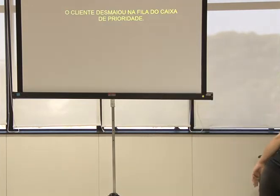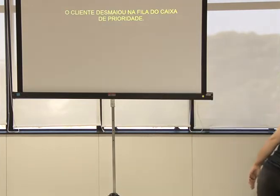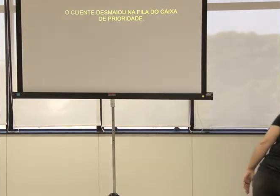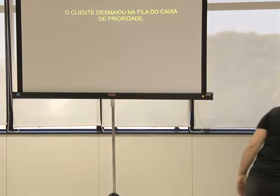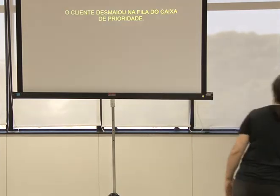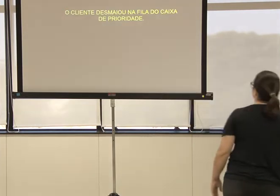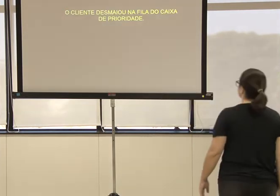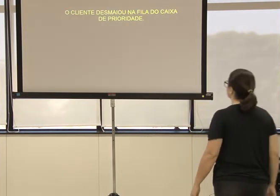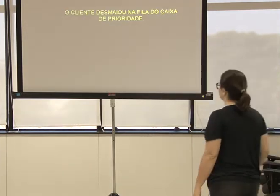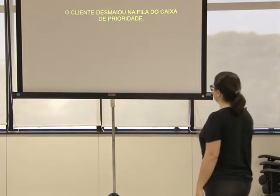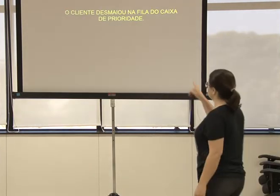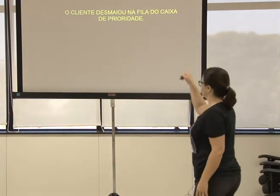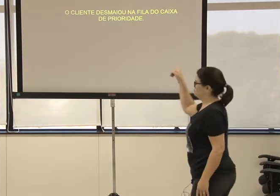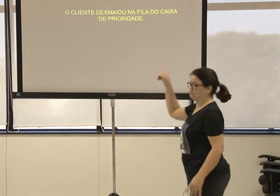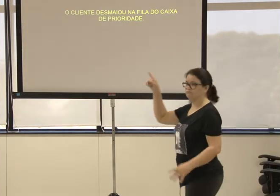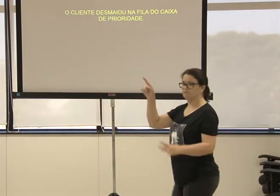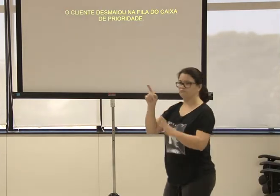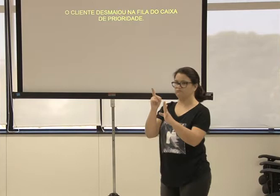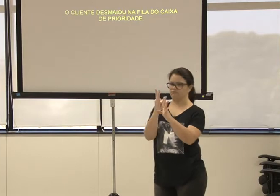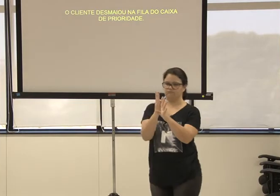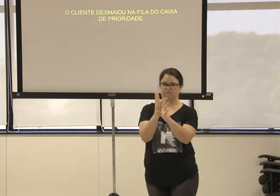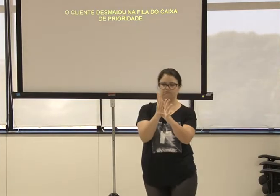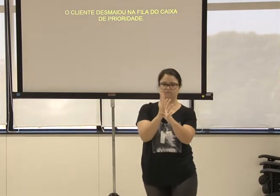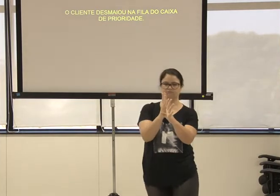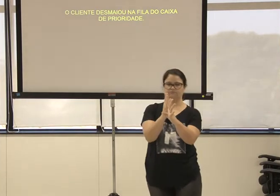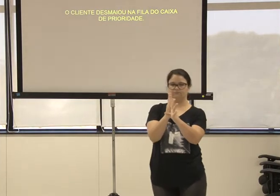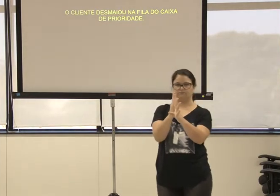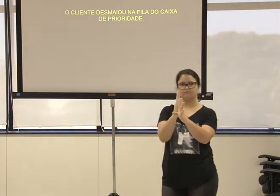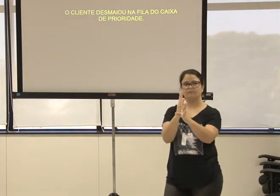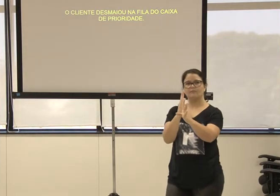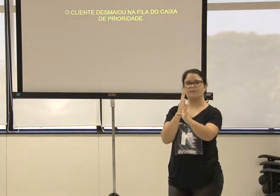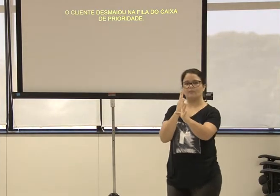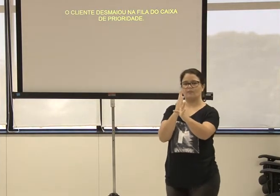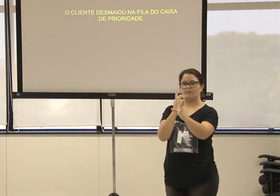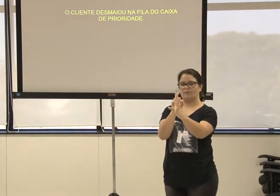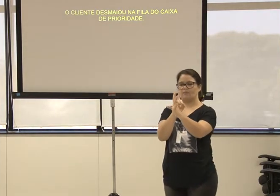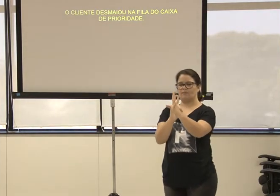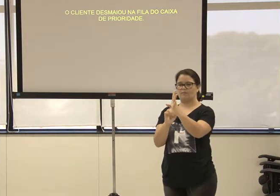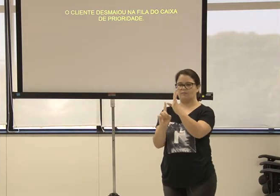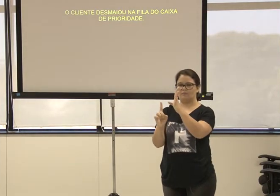Como é que é fila mesmo? Sabe o que é com dor de bunda? Eu já fui psicólogo.